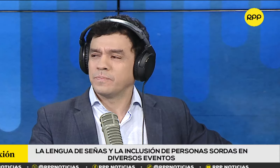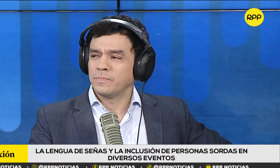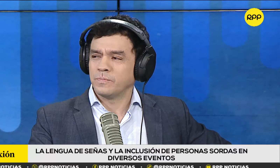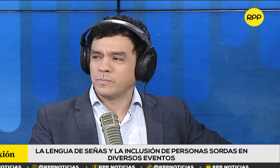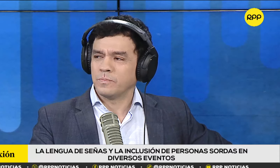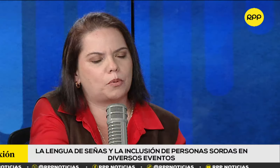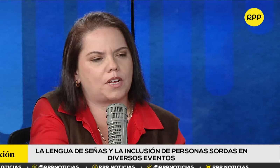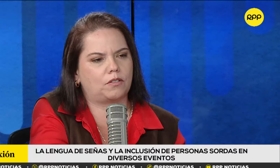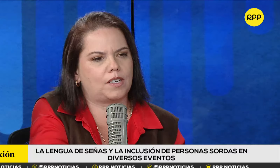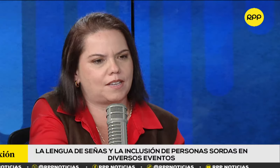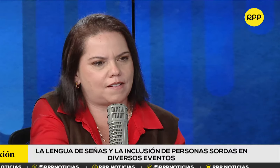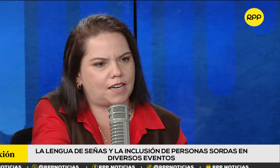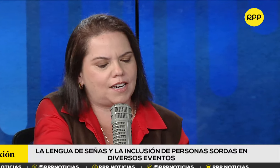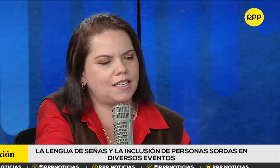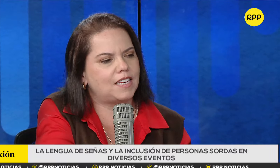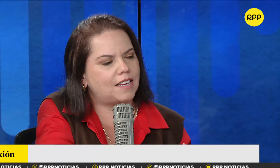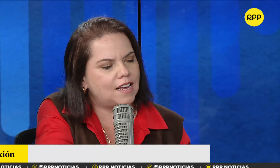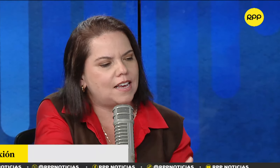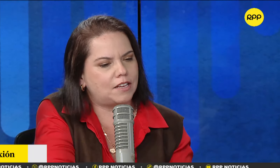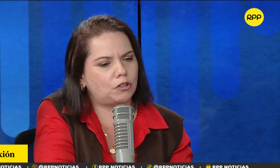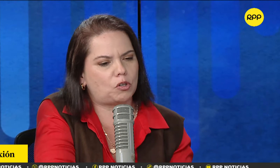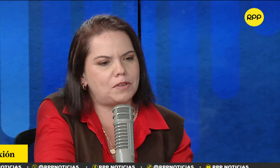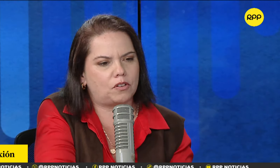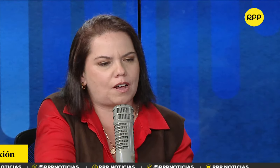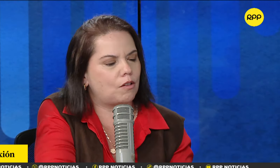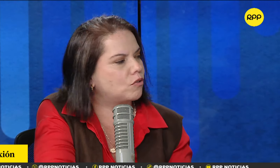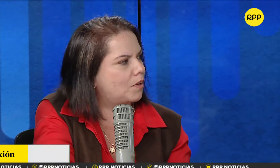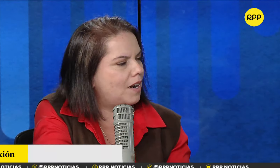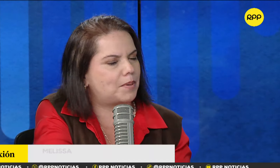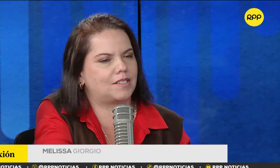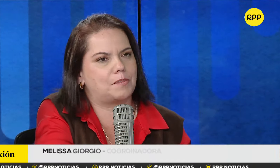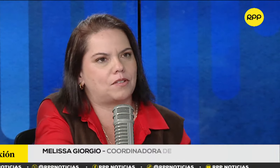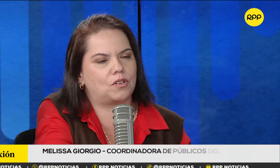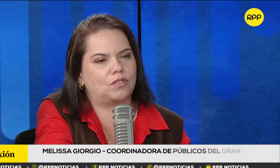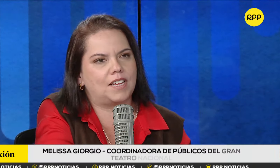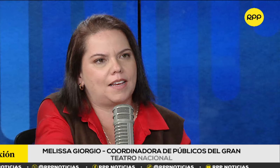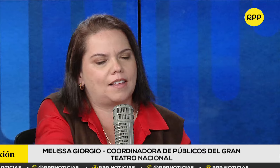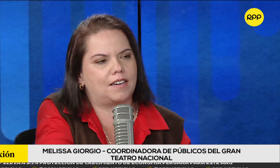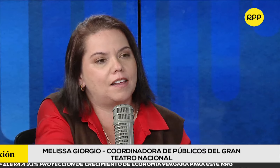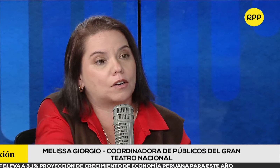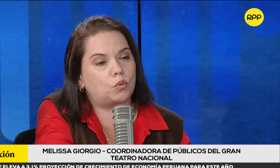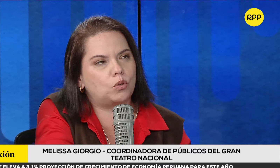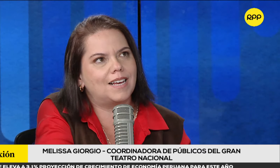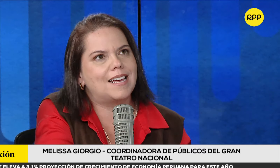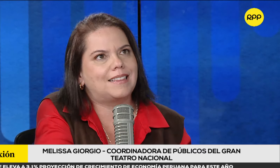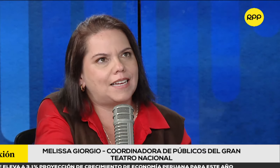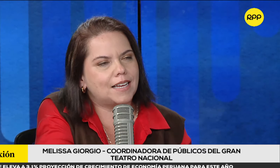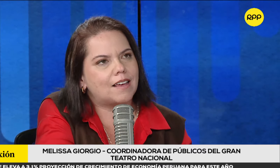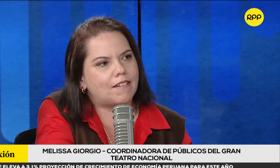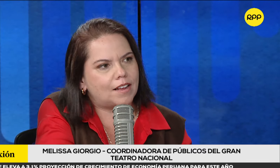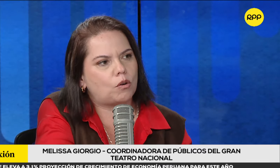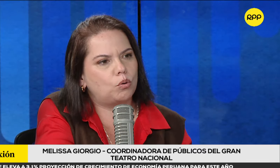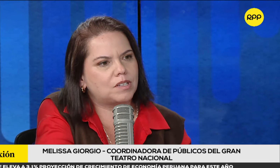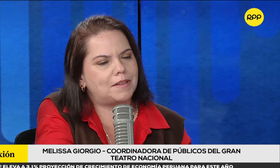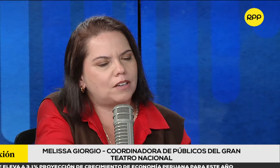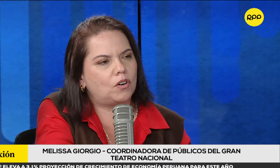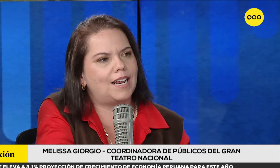muchos proyectos que se vienen. Y eso que tú has mencionado sobre la participación de Daniela Darkurt, tiene que ver justamente con el